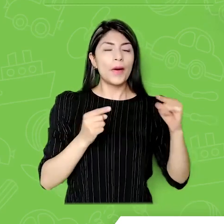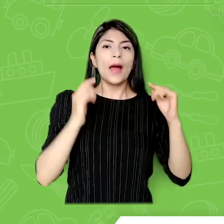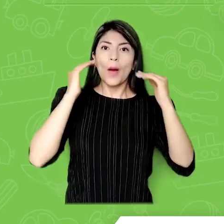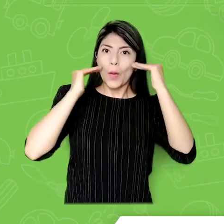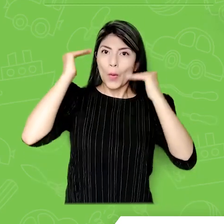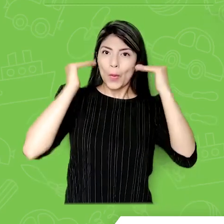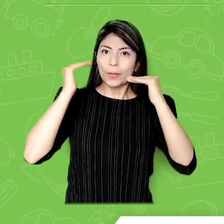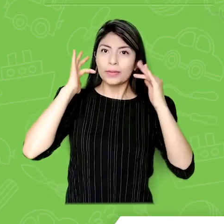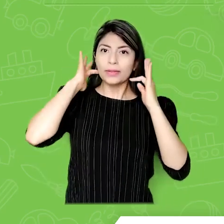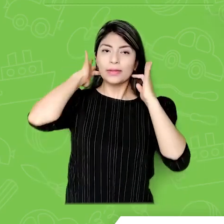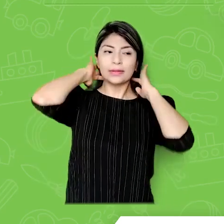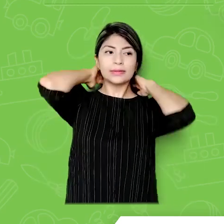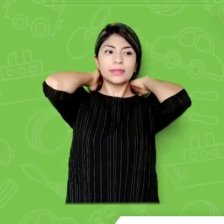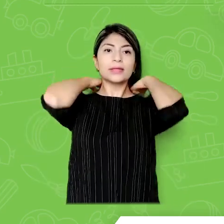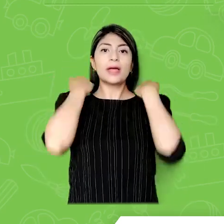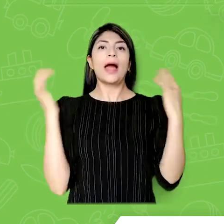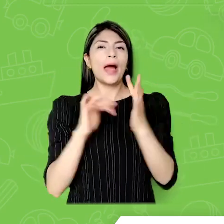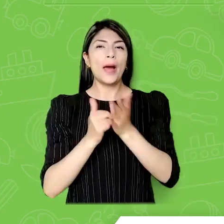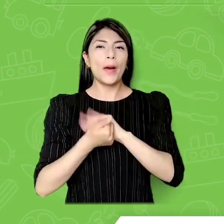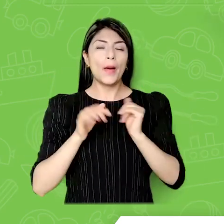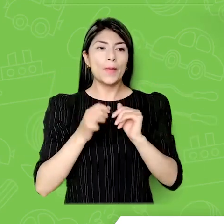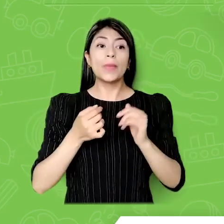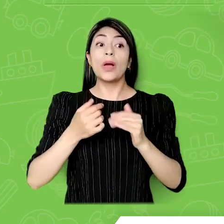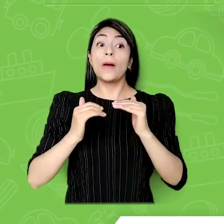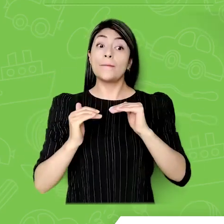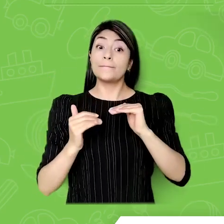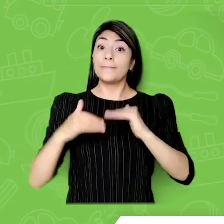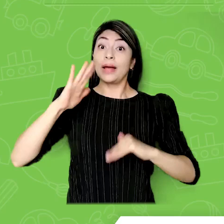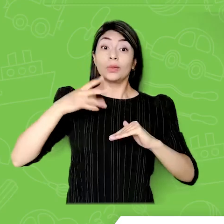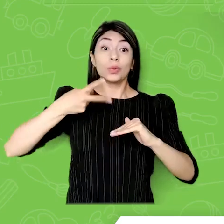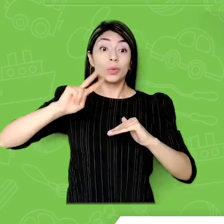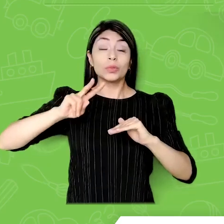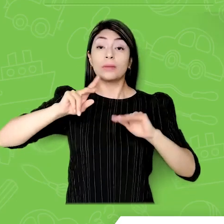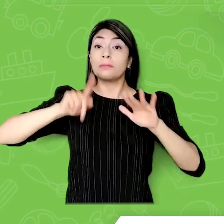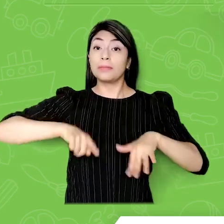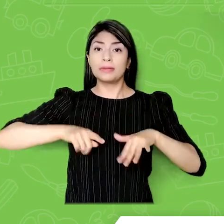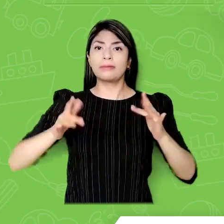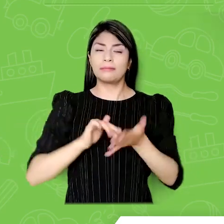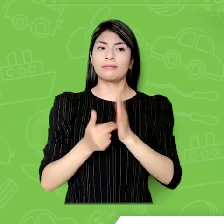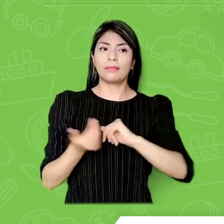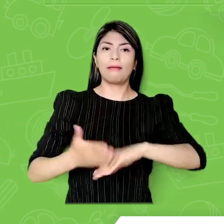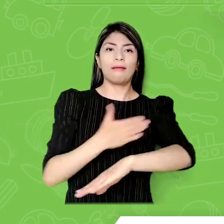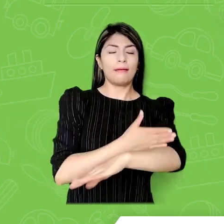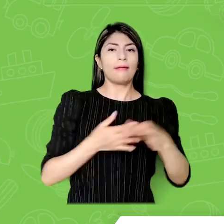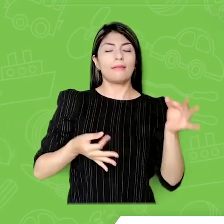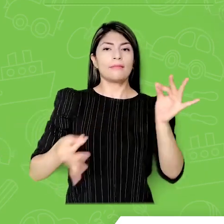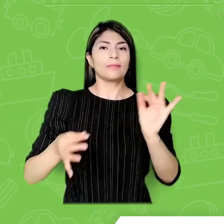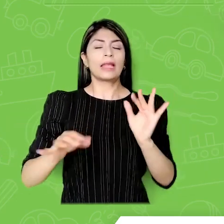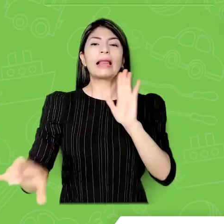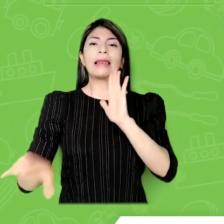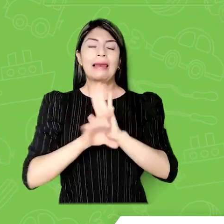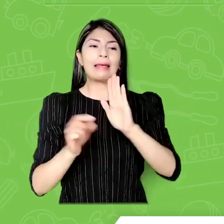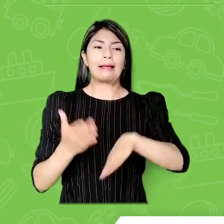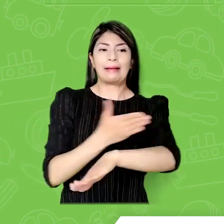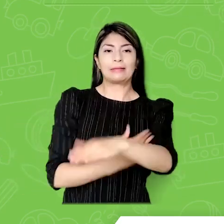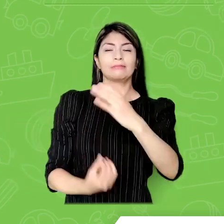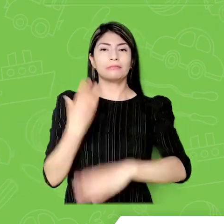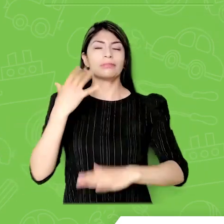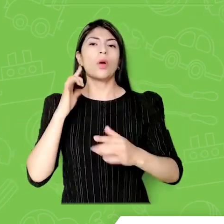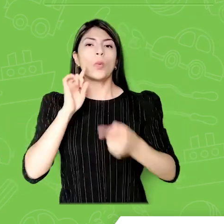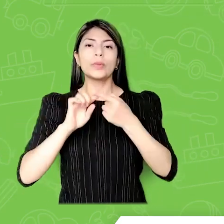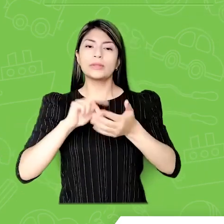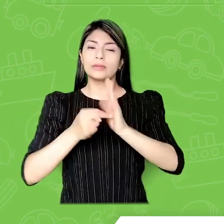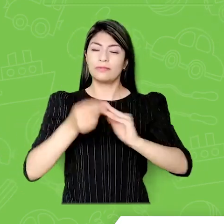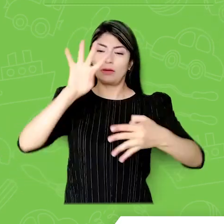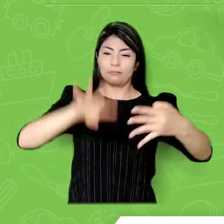un término no superior a 12 meses contados a partir de la expedición de la presente ley, a fin de establecer una tabla de